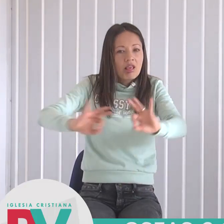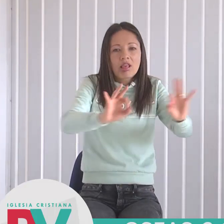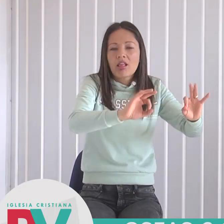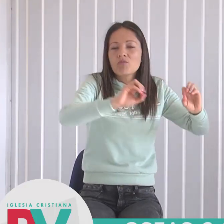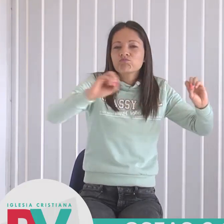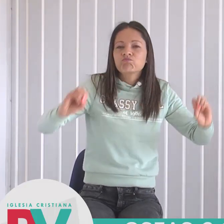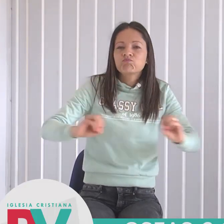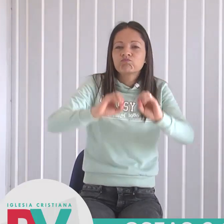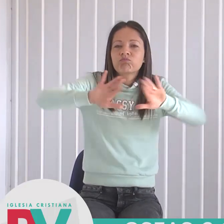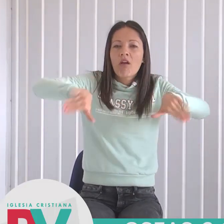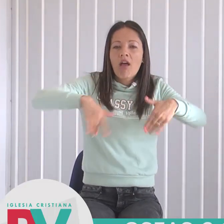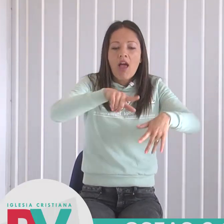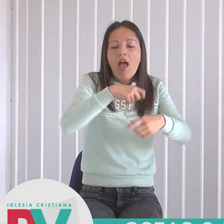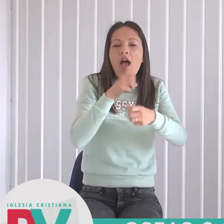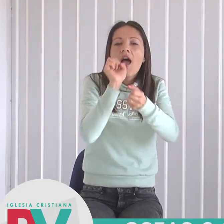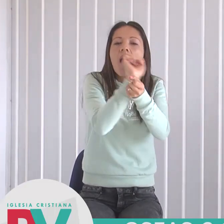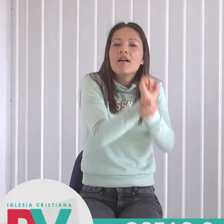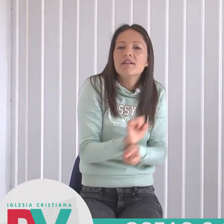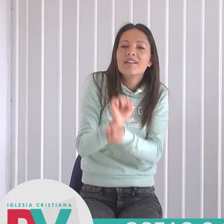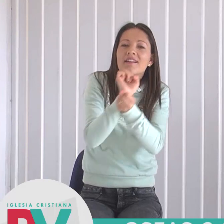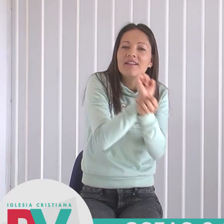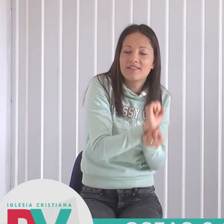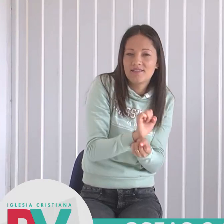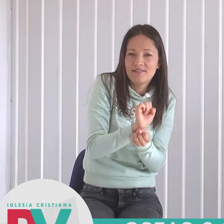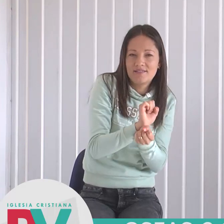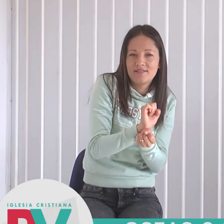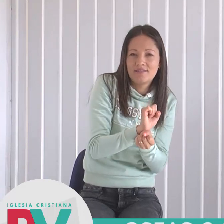vestiduras, era un pueblo esclavo.